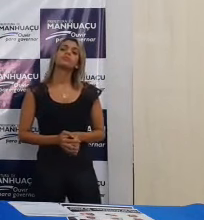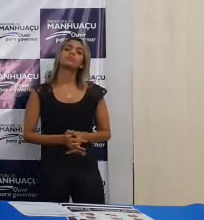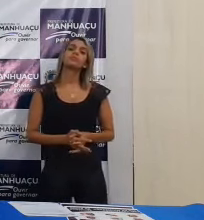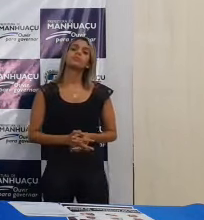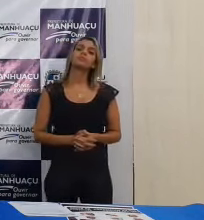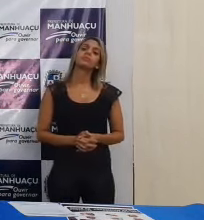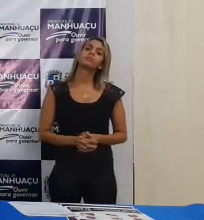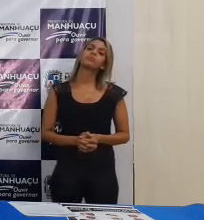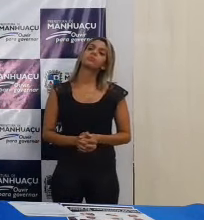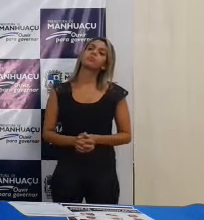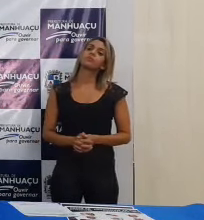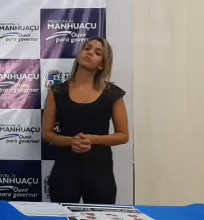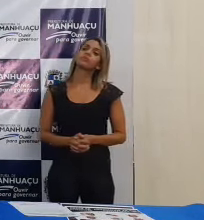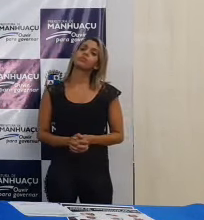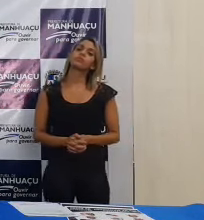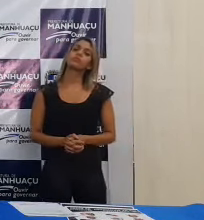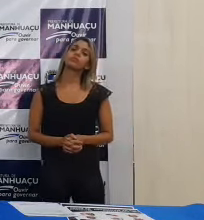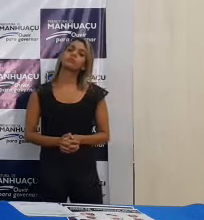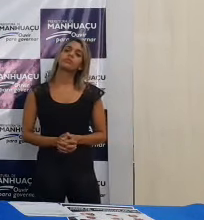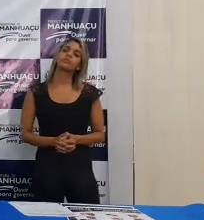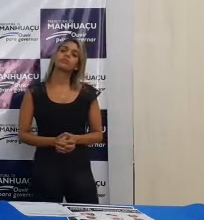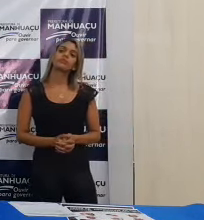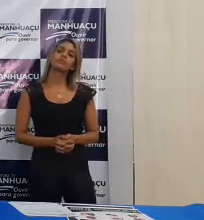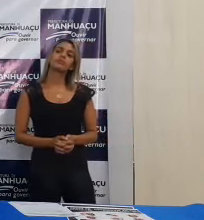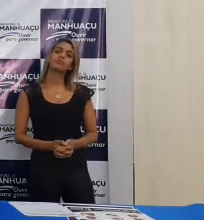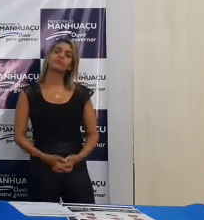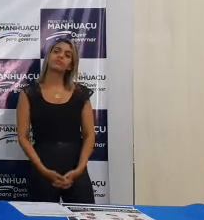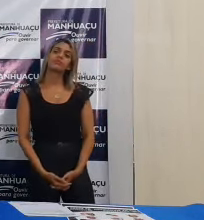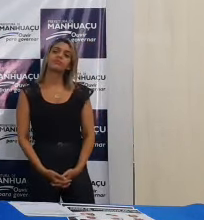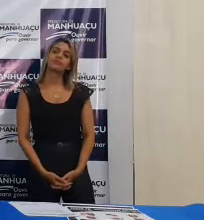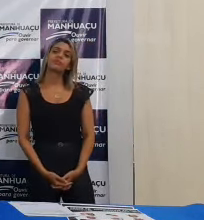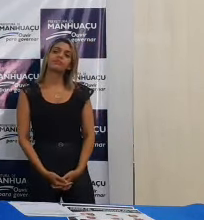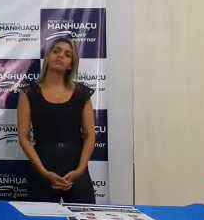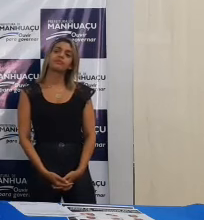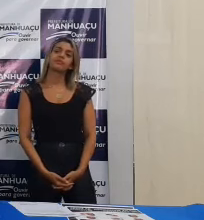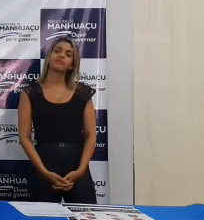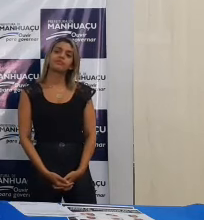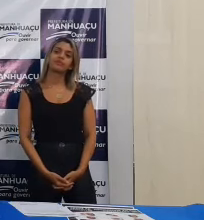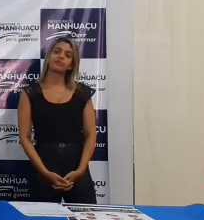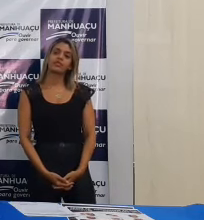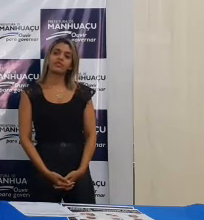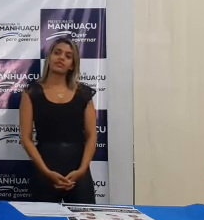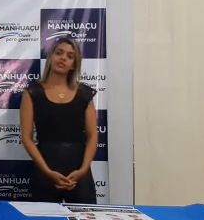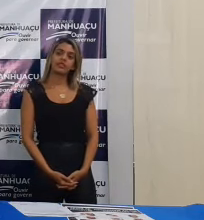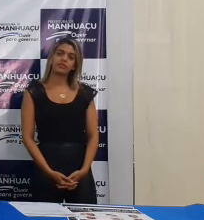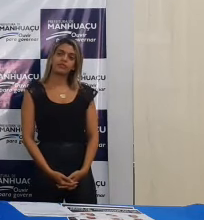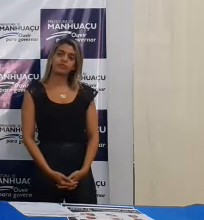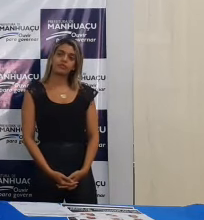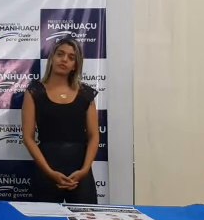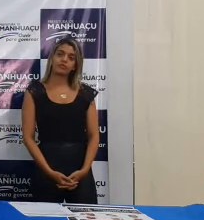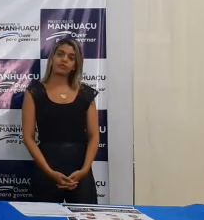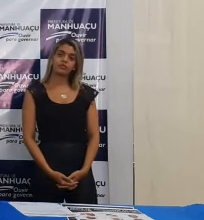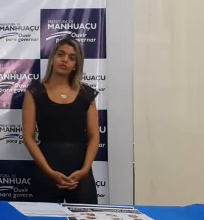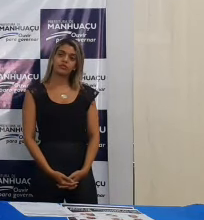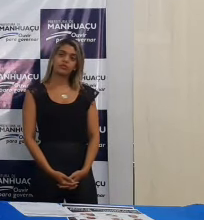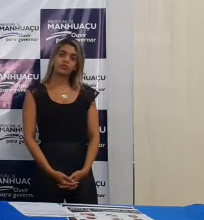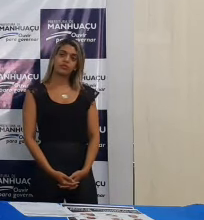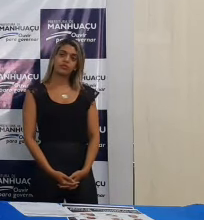o efetivo de fiscalização é muito pequeno, de conscientização, não seria talvez, né, uma sugestão, não sei se